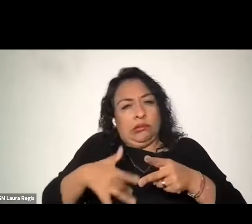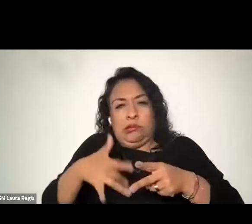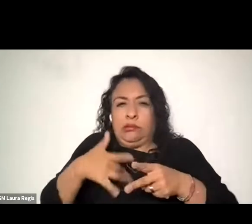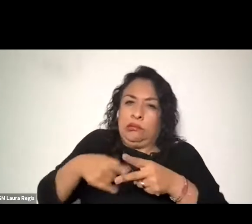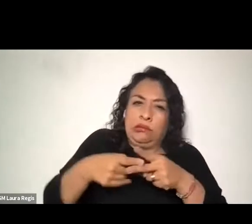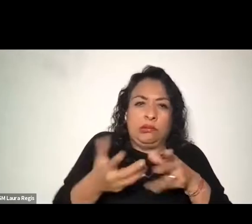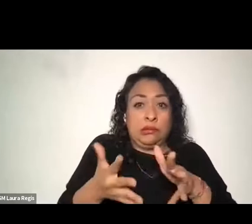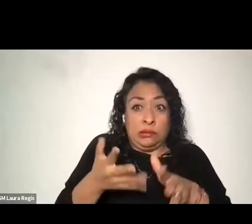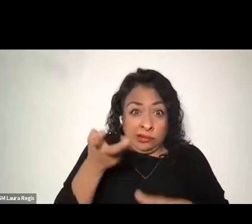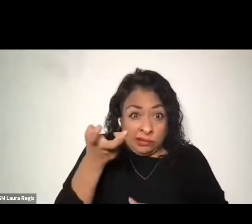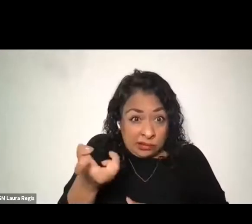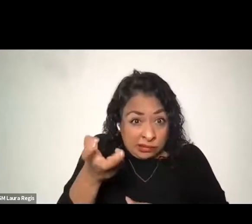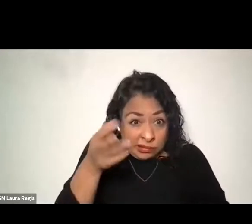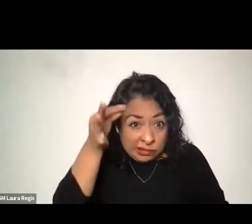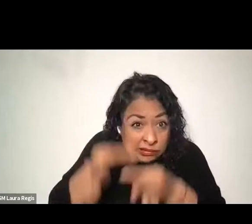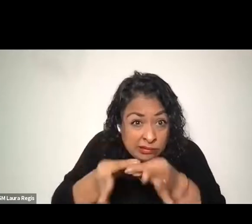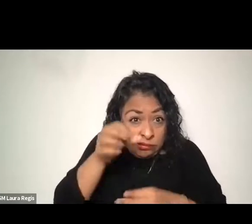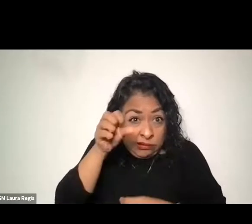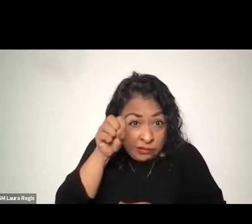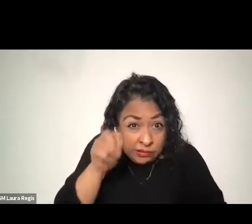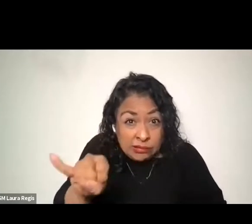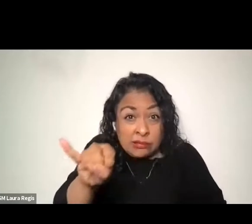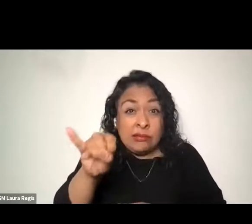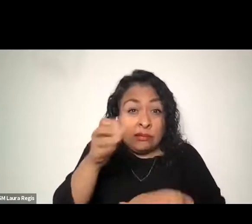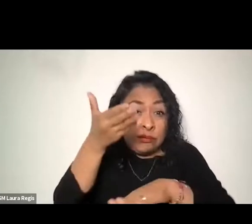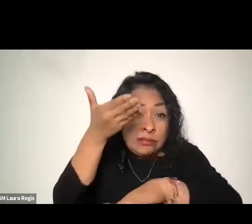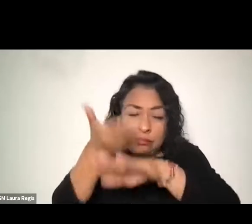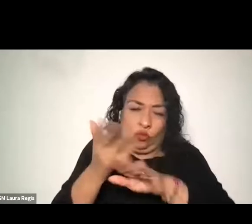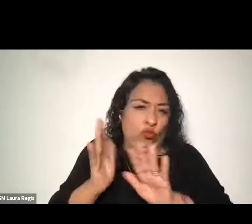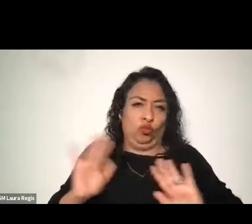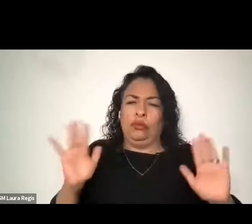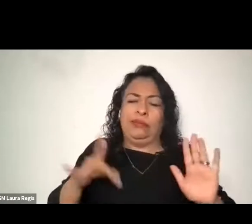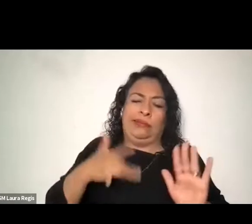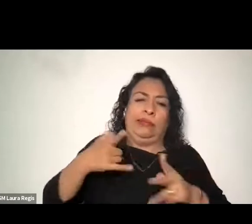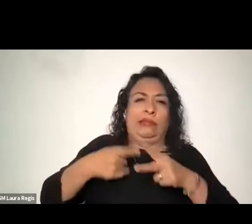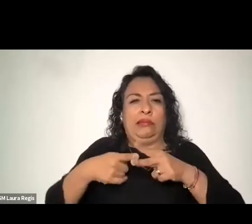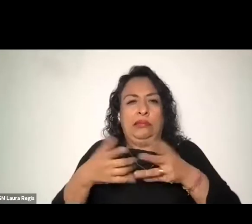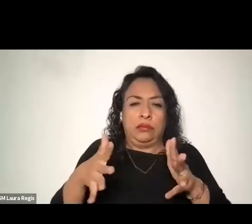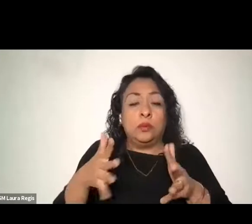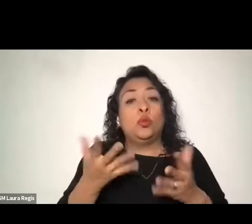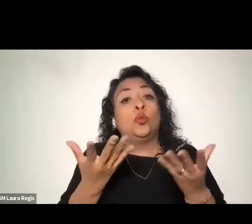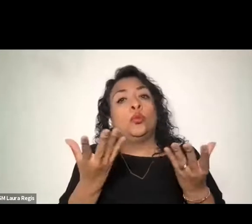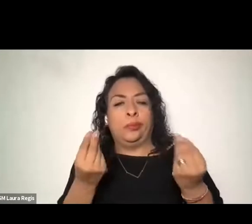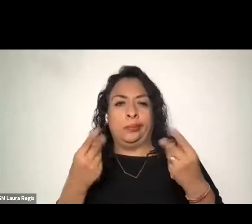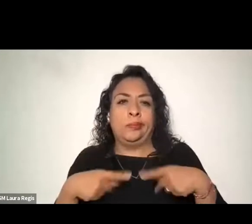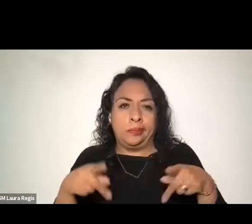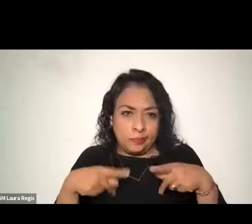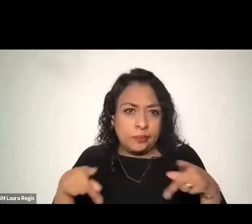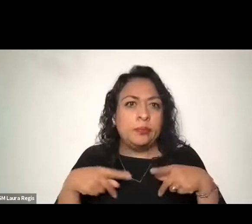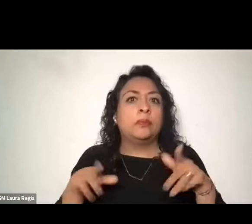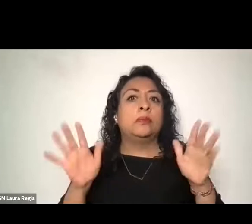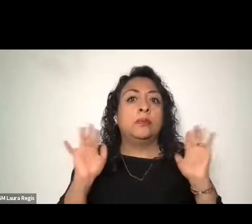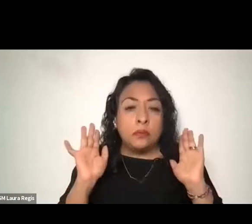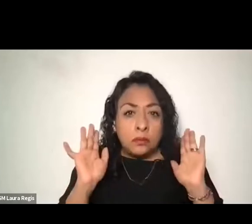ese va a ser la afectación, porque podría haber mucha gente, incluso mucha gente que